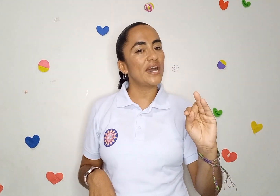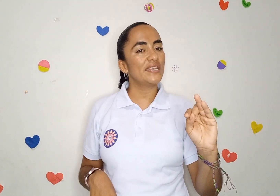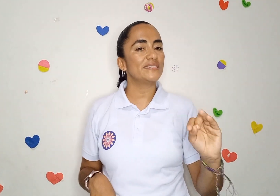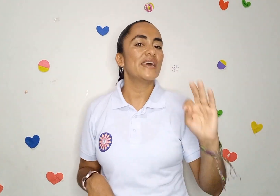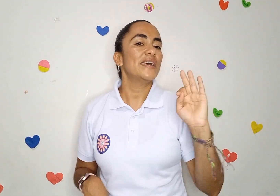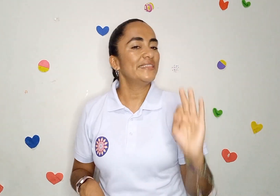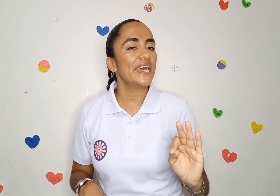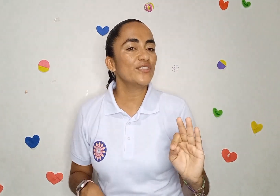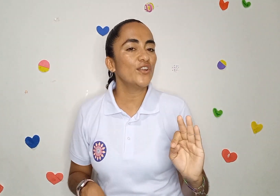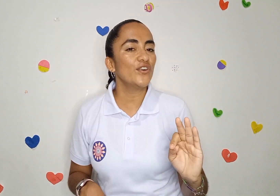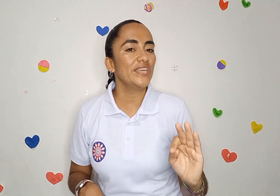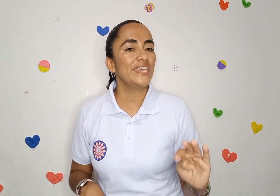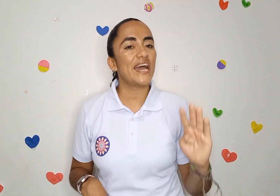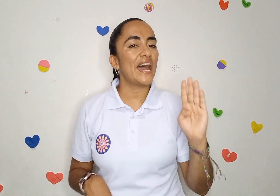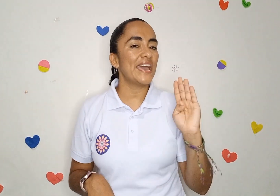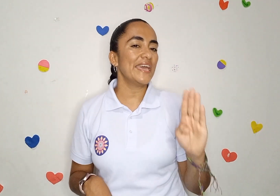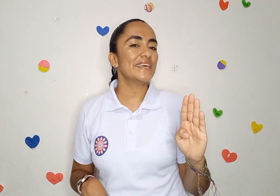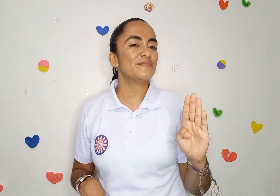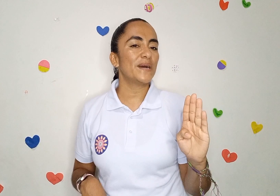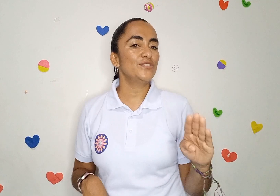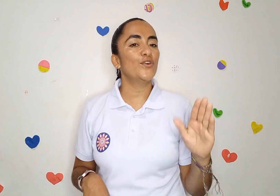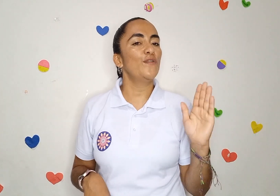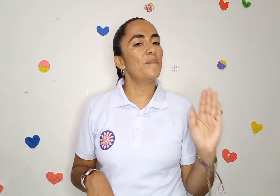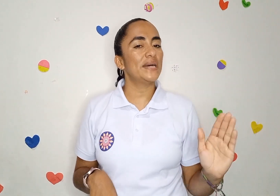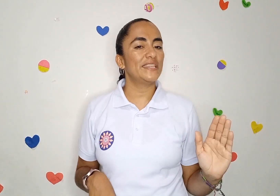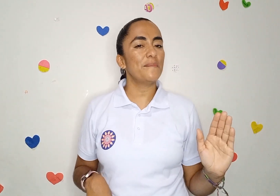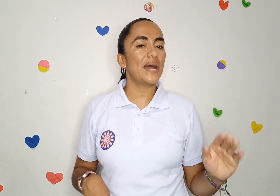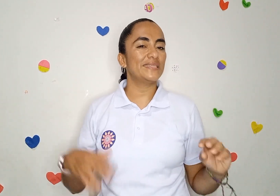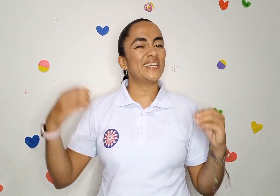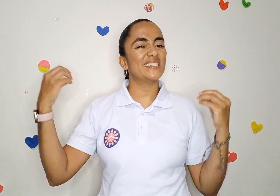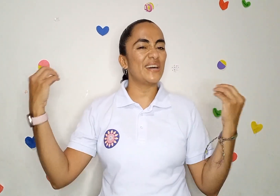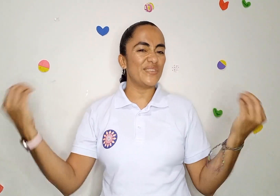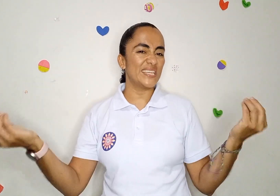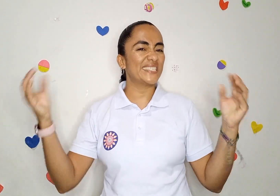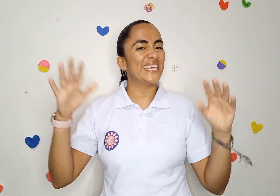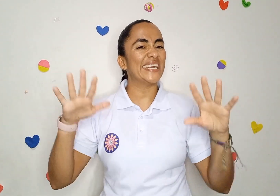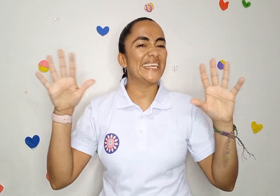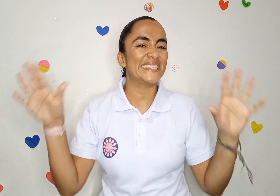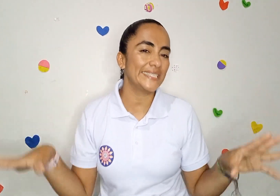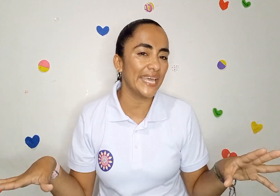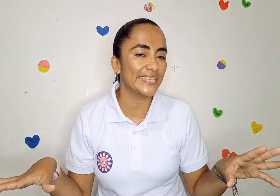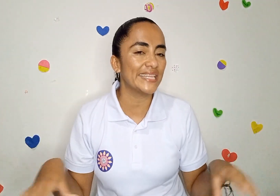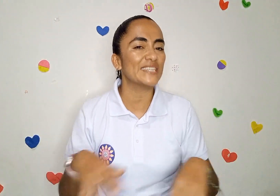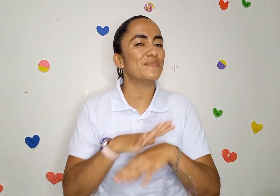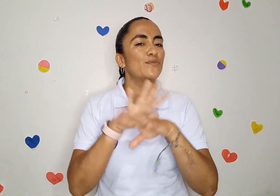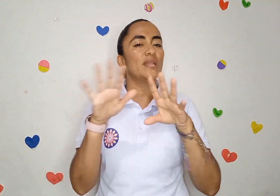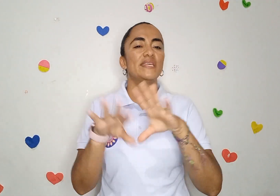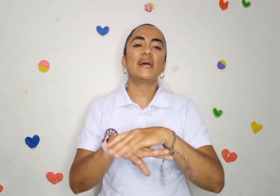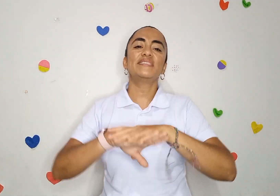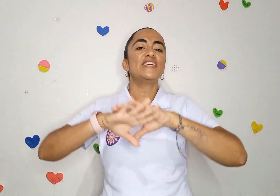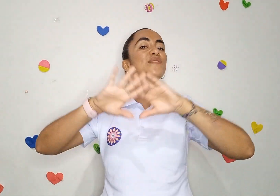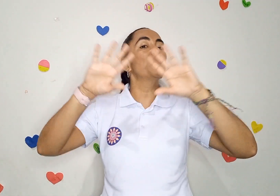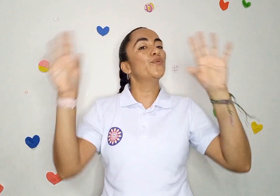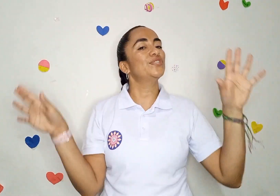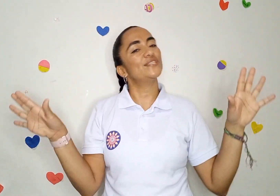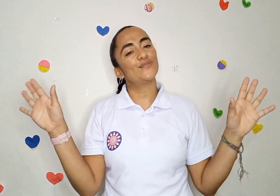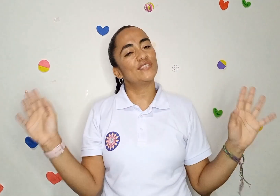naturales, tecnología, español, matemáticas, sabías que, recetas, manualidades y muchas cosas